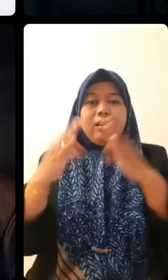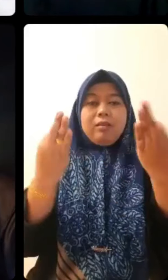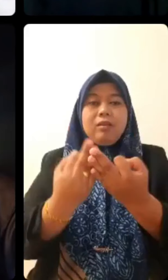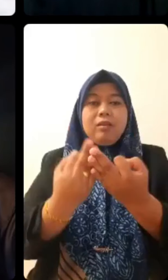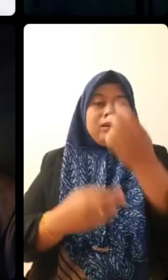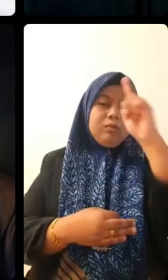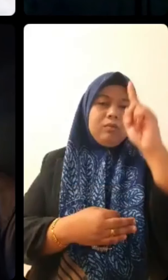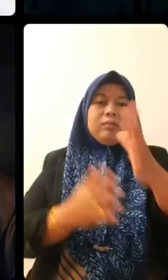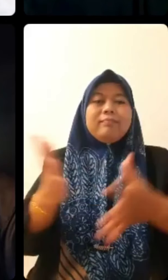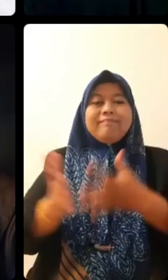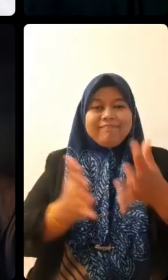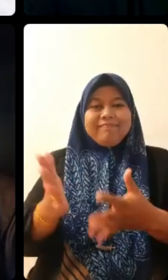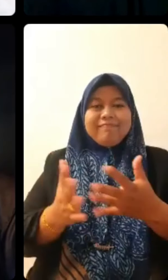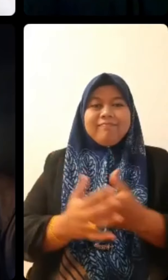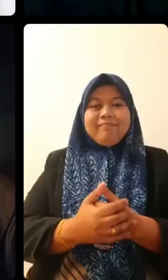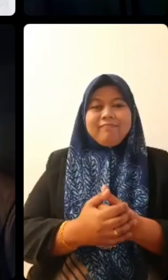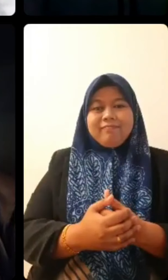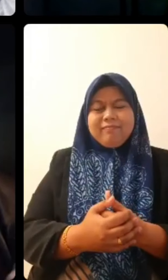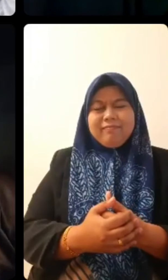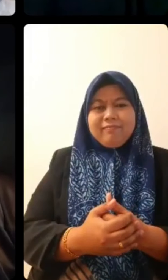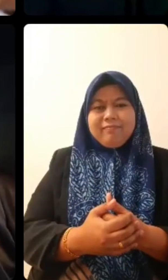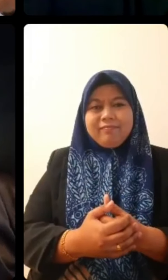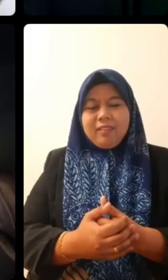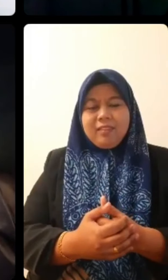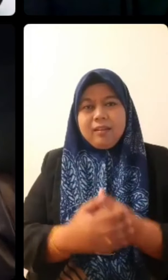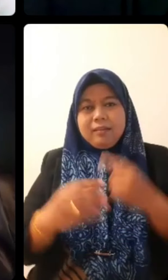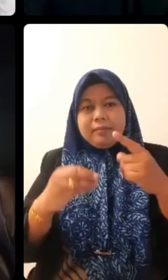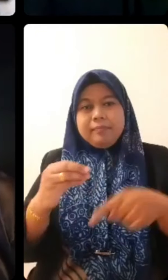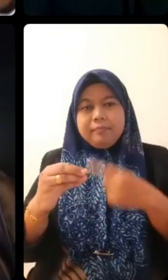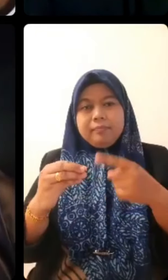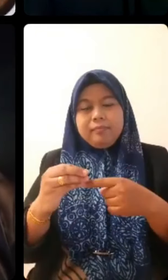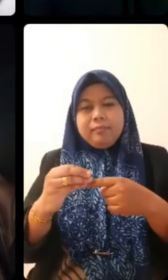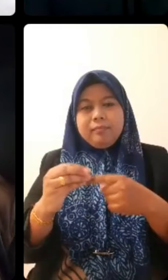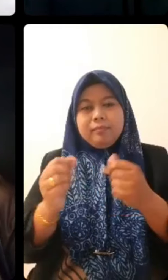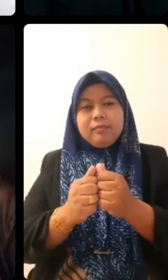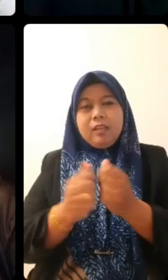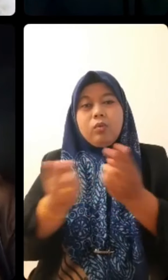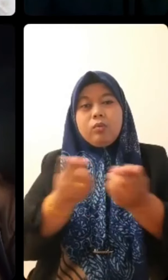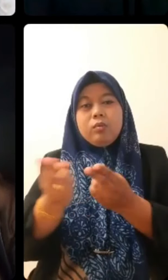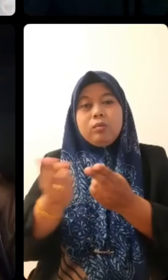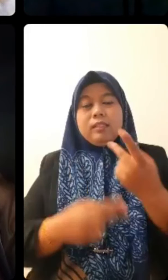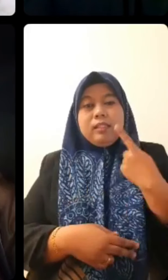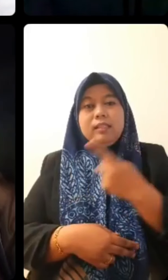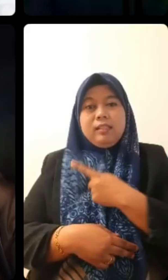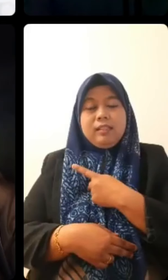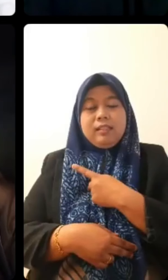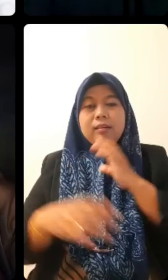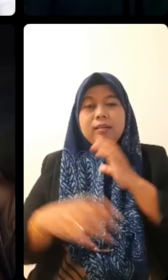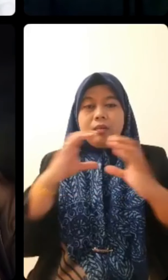Lepas itu berkenaan dengan usaha kita untuk berkomunikasi dengan orang